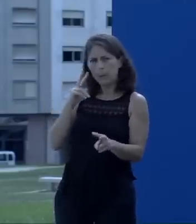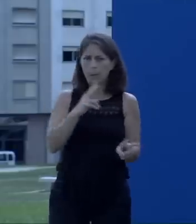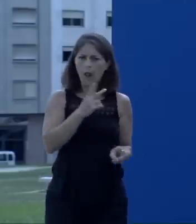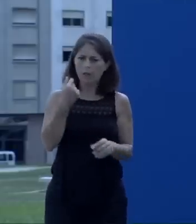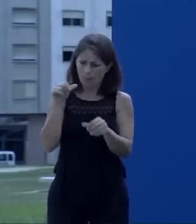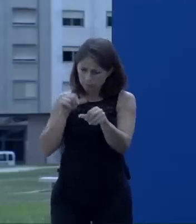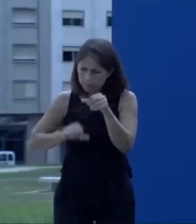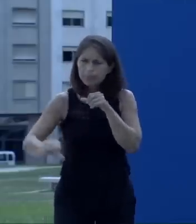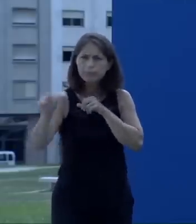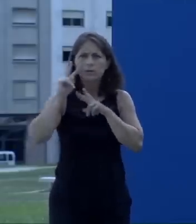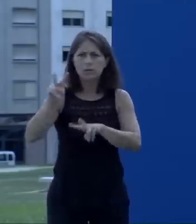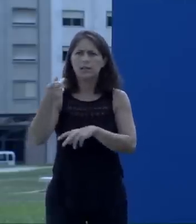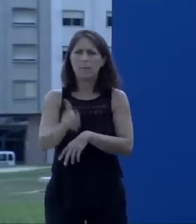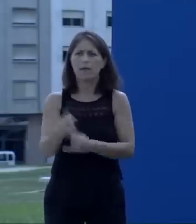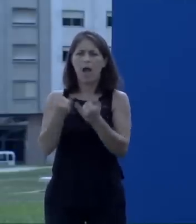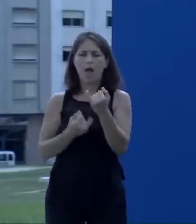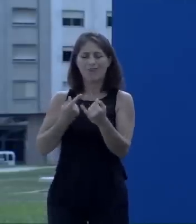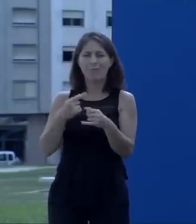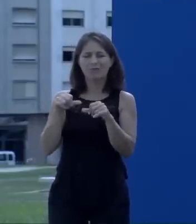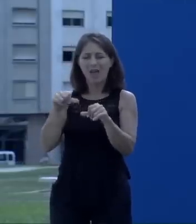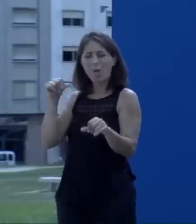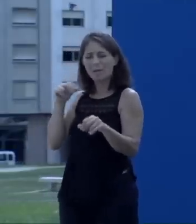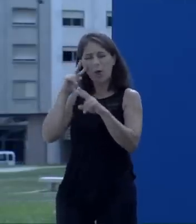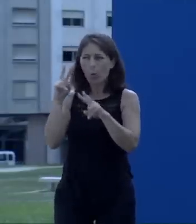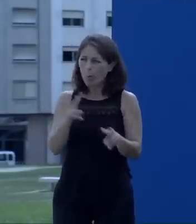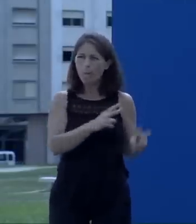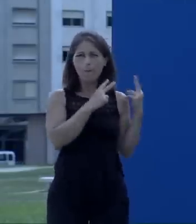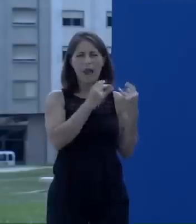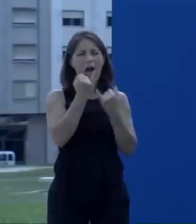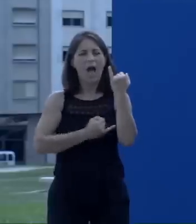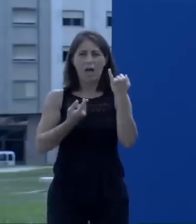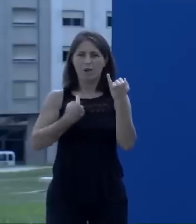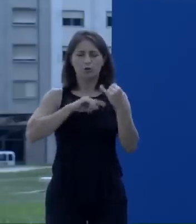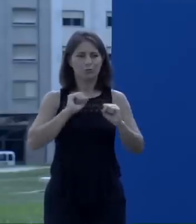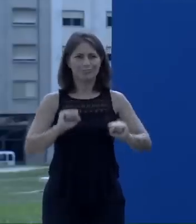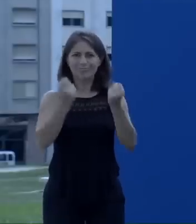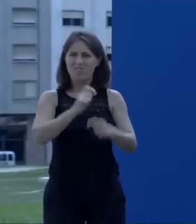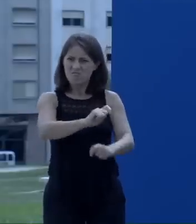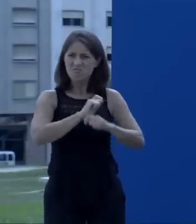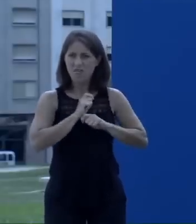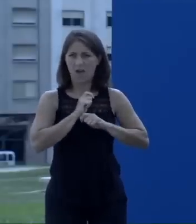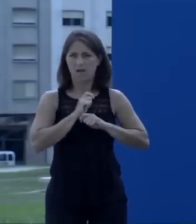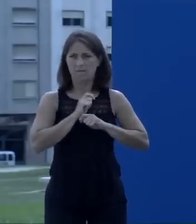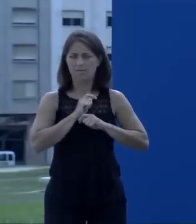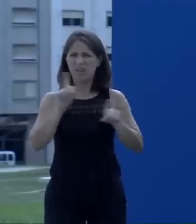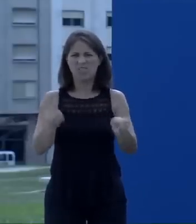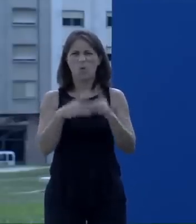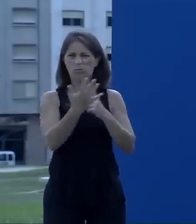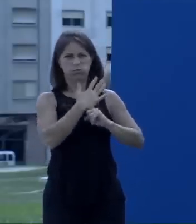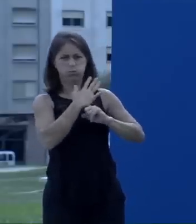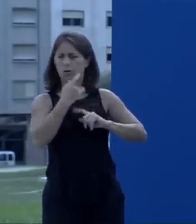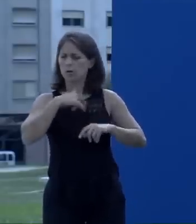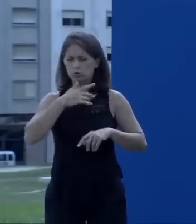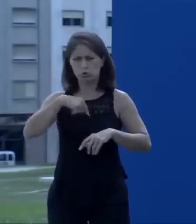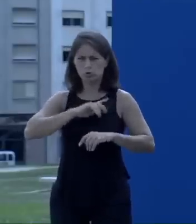pasado histórico que nos evoca a supervivencia e seguir para diante a pesar das botas que nos puxeran en riba. Que nos evoca unha cultura